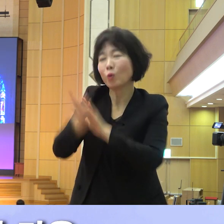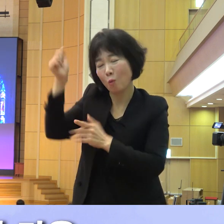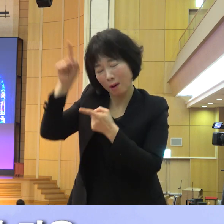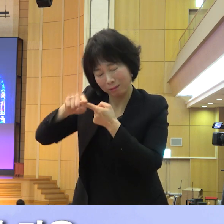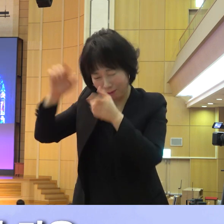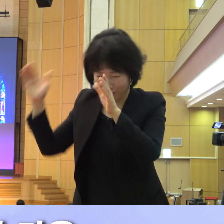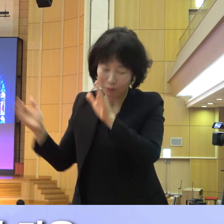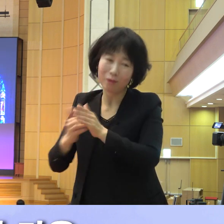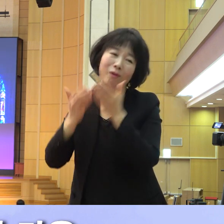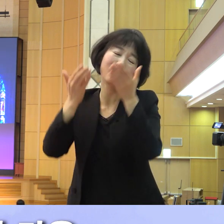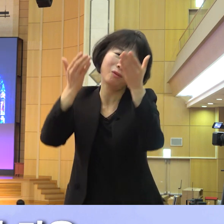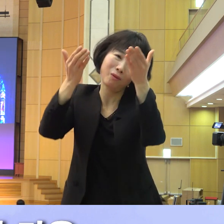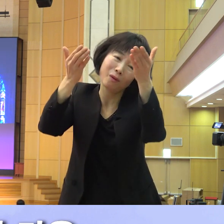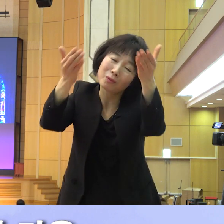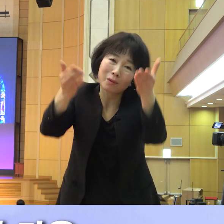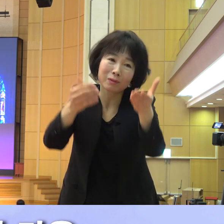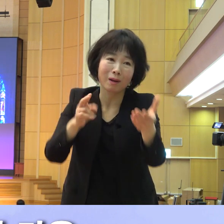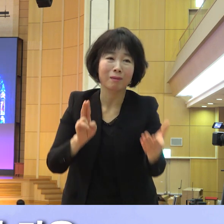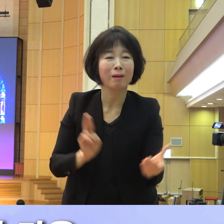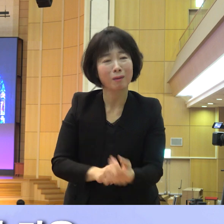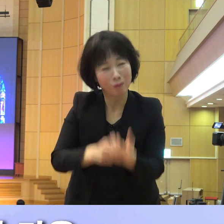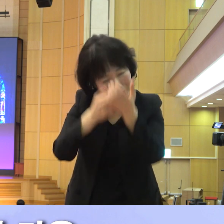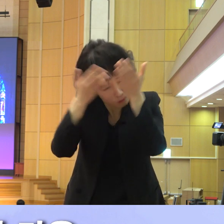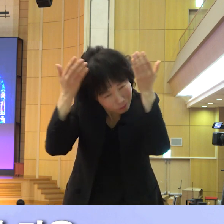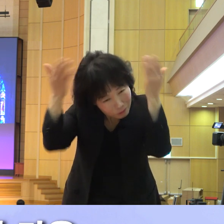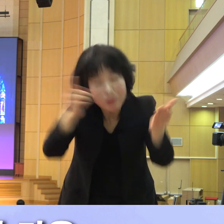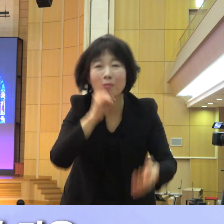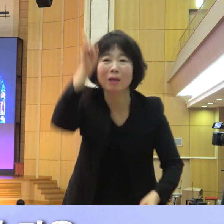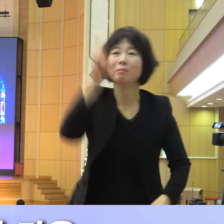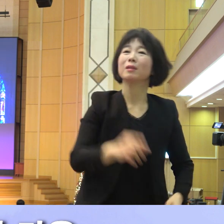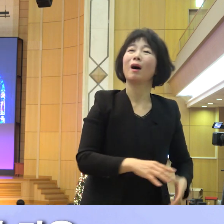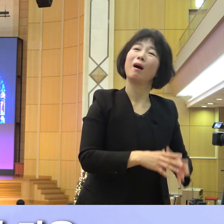것입니다. 엄청난 내용이에요.